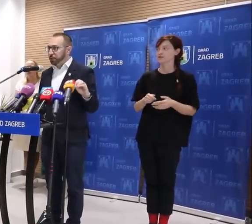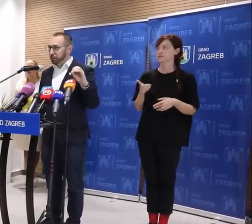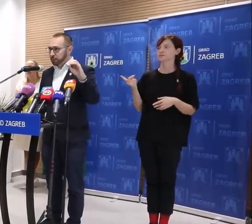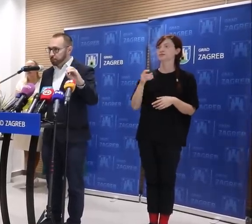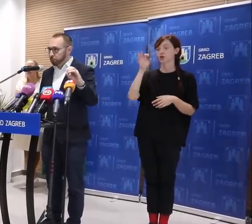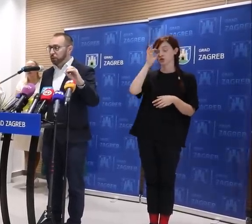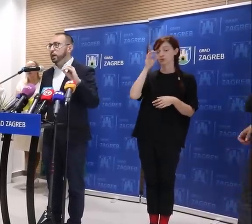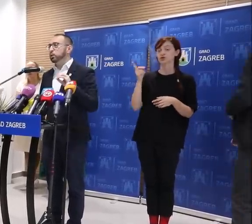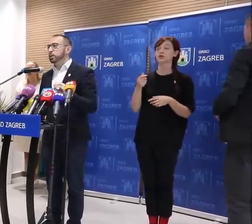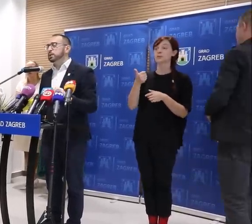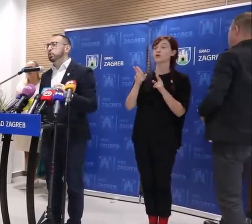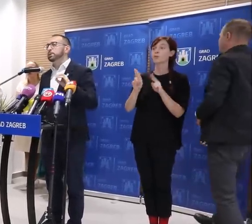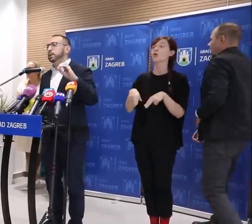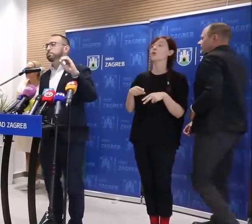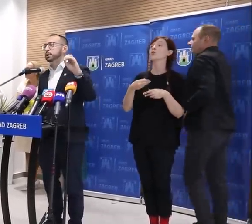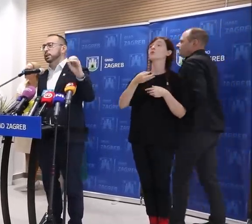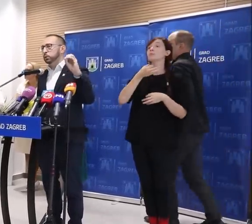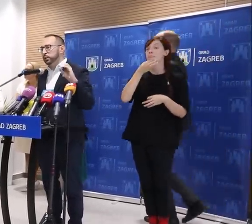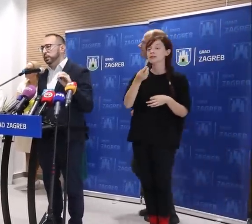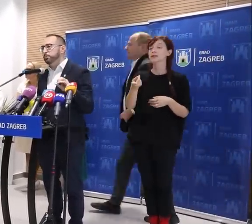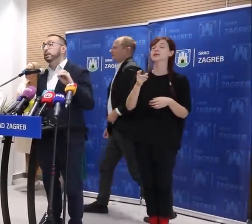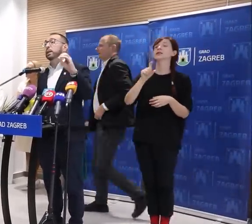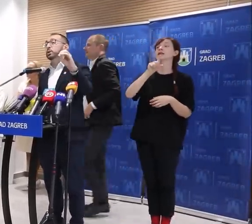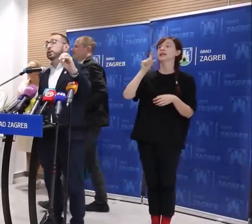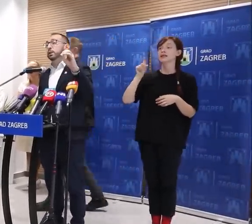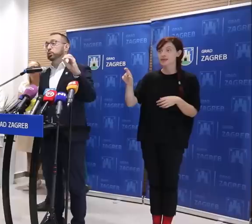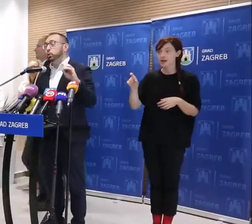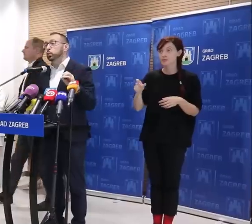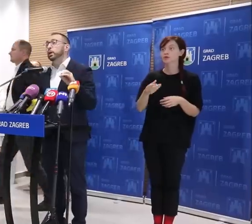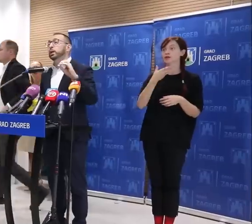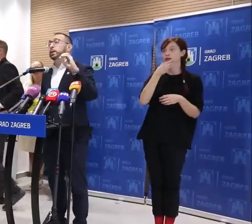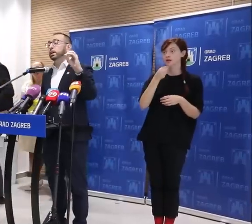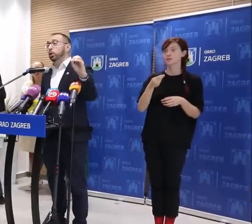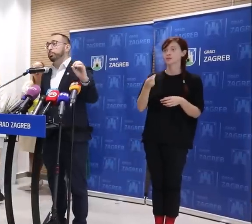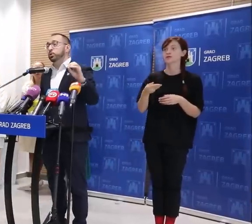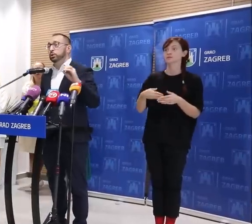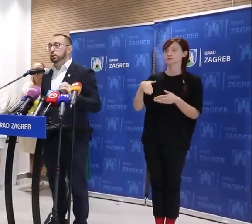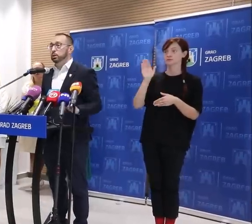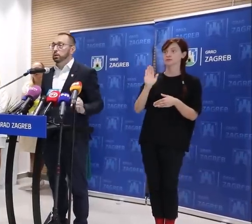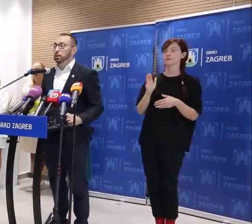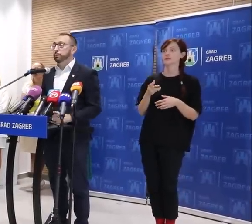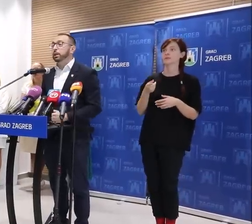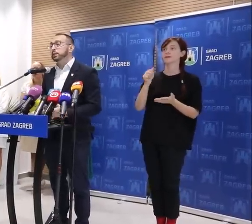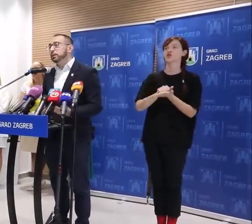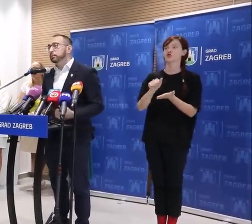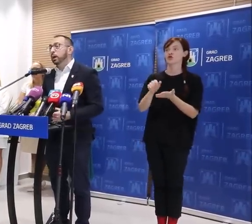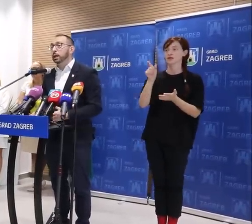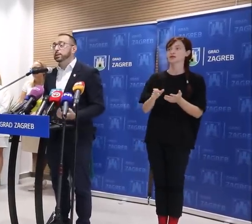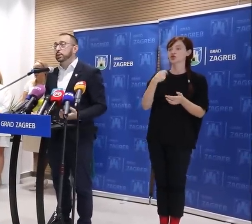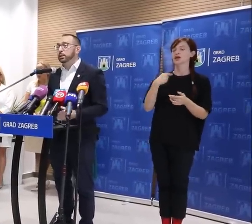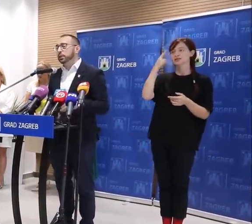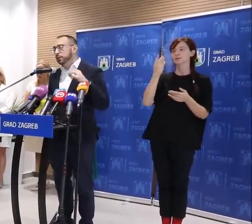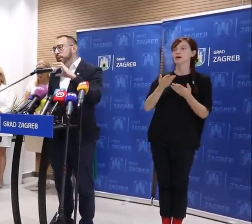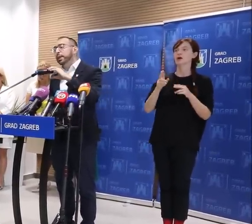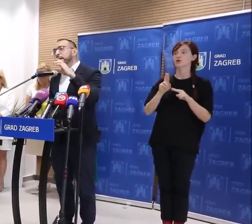novinari pitanje na temu, nakon toga se mogu postaviti pitanje na druge teme, na način da dignu... Ne trebate nas obavještavati, znamo kako ide protokol. Ja, evo, sad